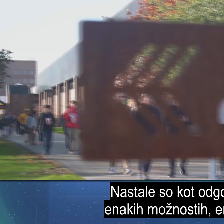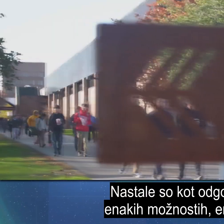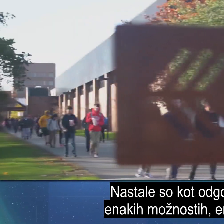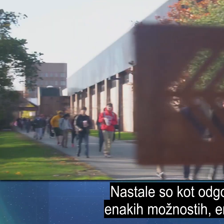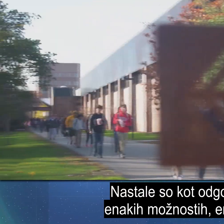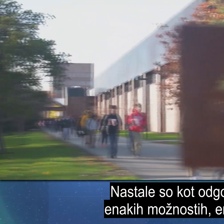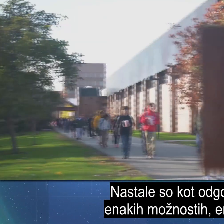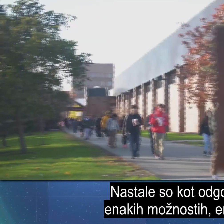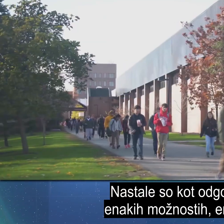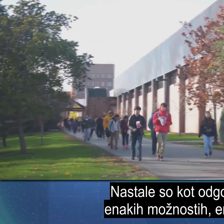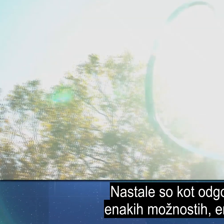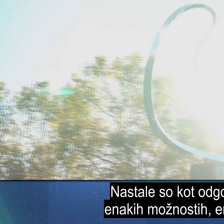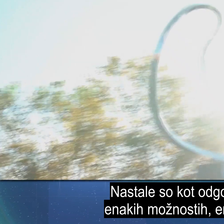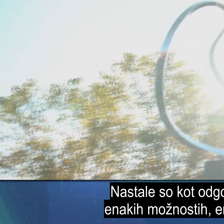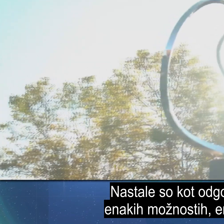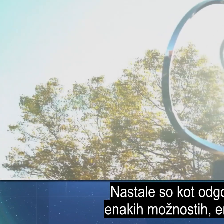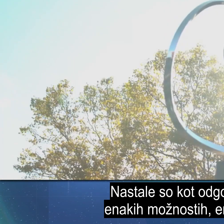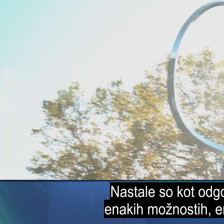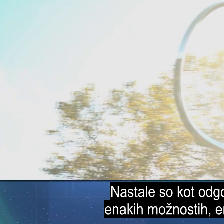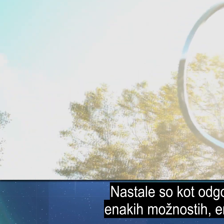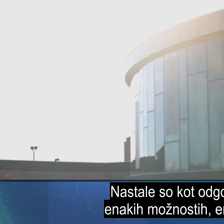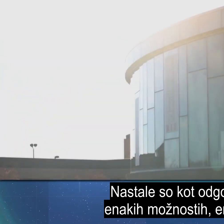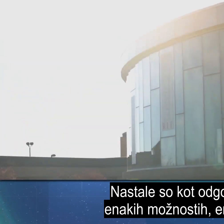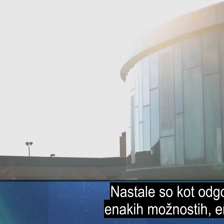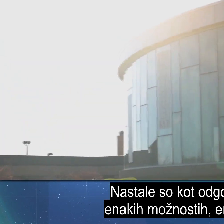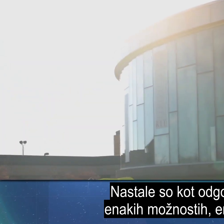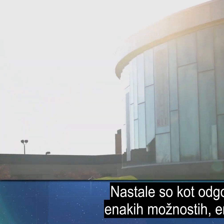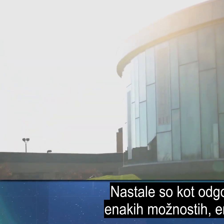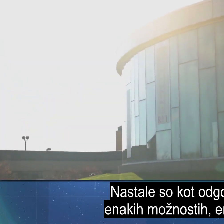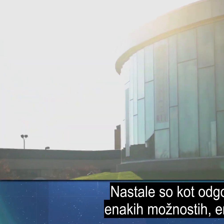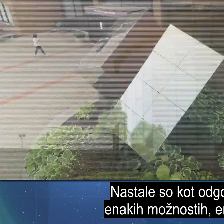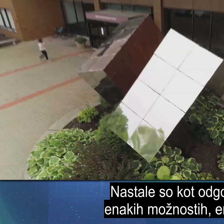Nastale so kot odgovor na Zakon o enakih možnostih, enaki dostopnosti.